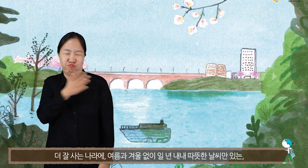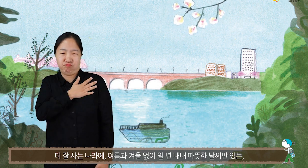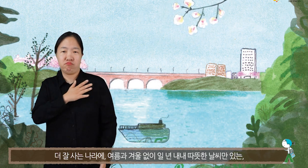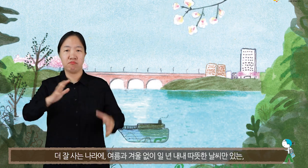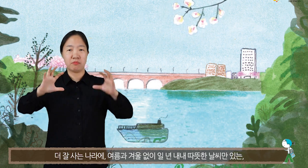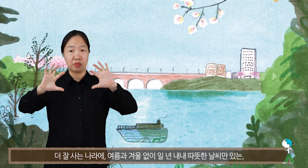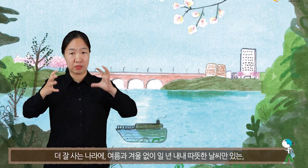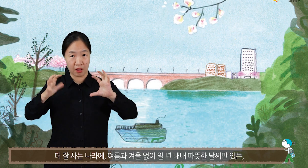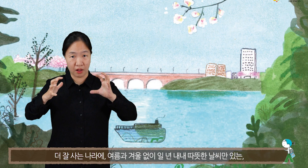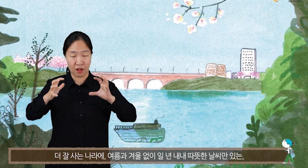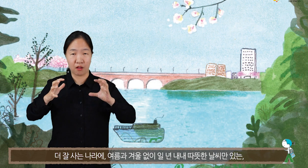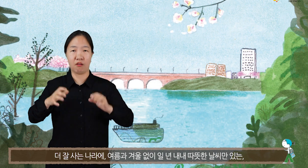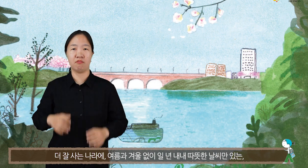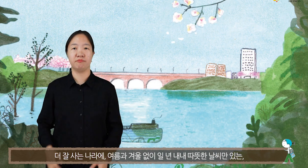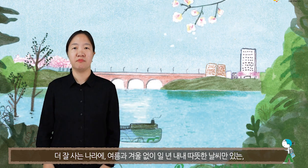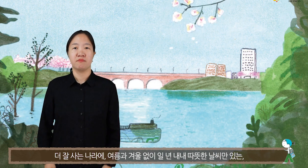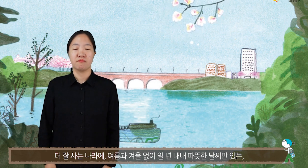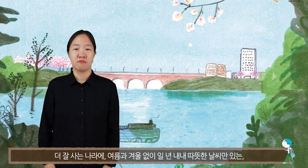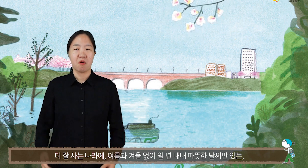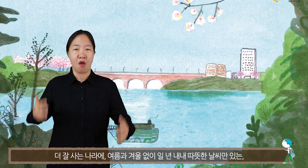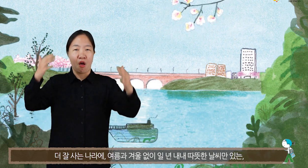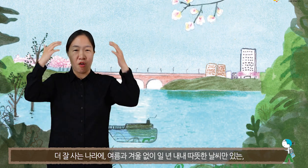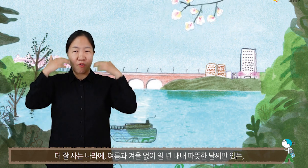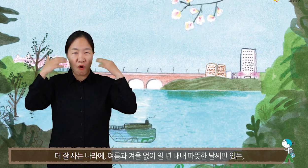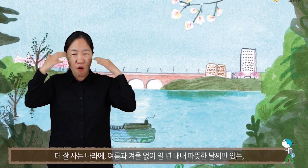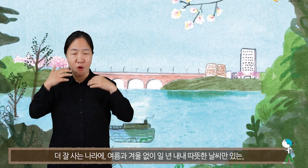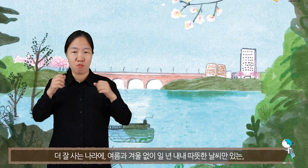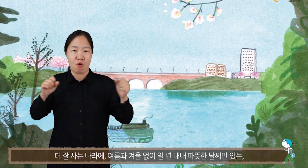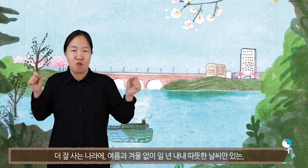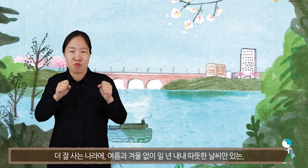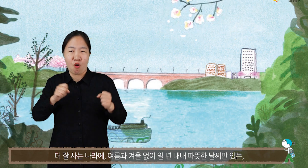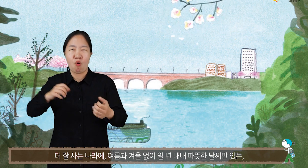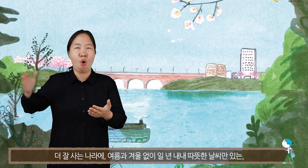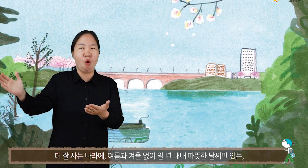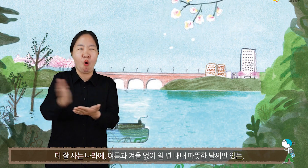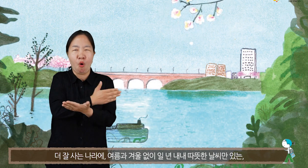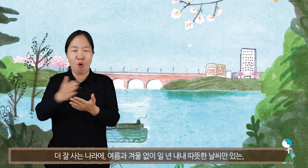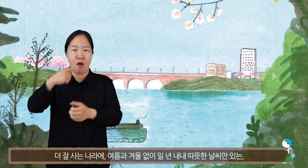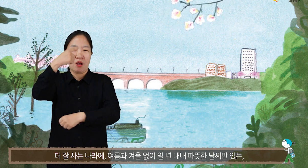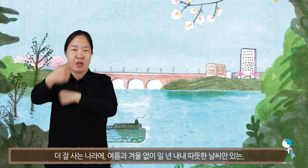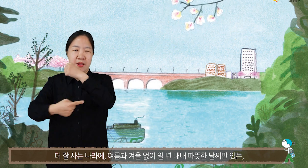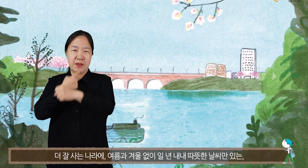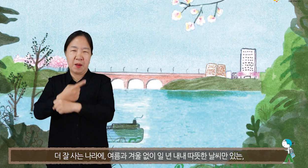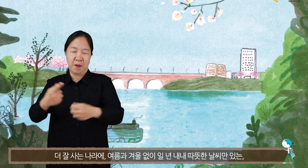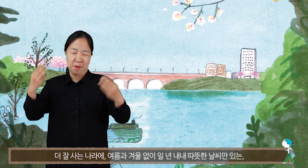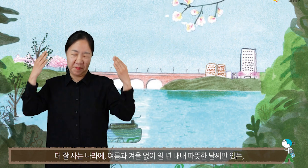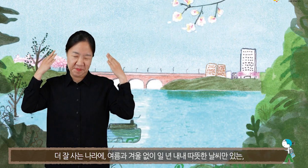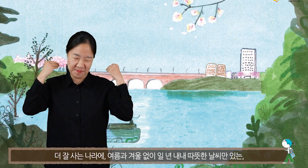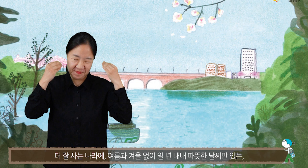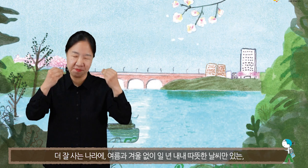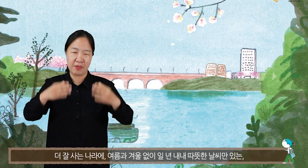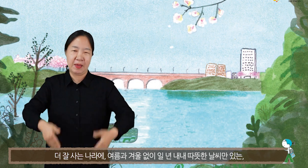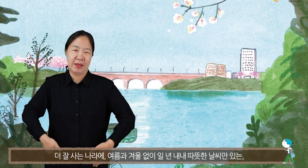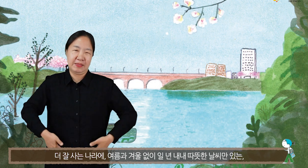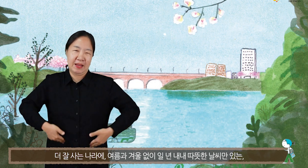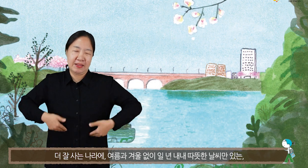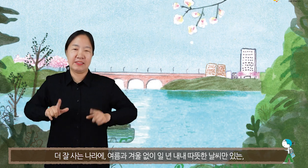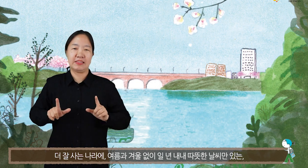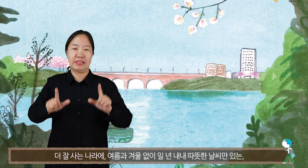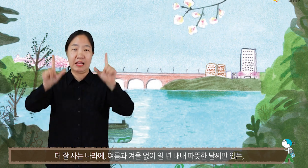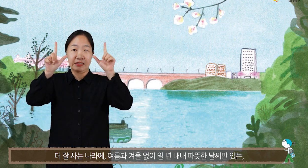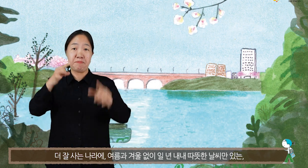더 잘 사는 나라에 여름과 겨울 없이 1년 내내 따뜻한 날씨만 있는